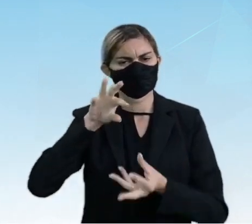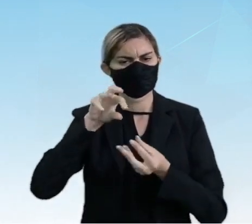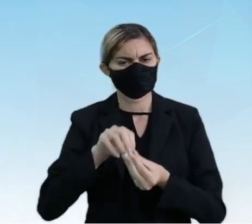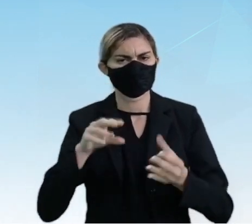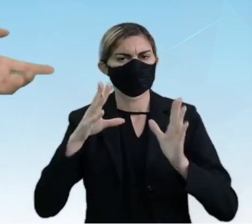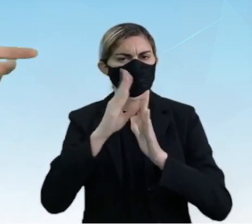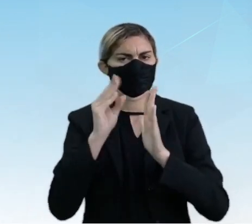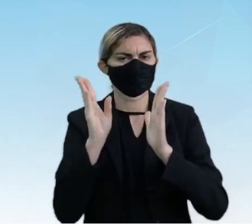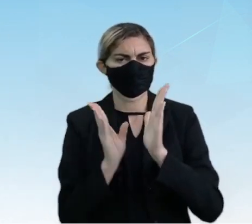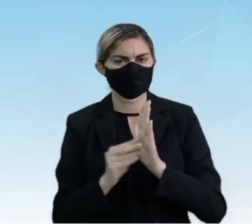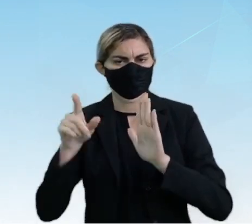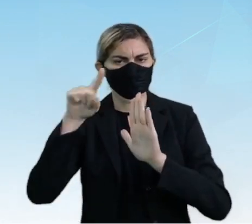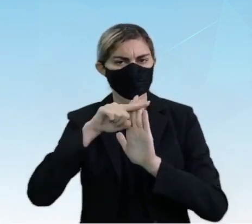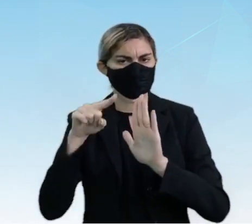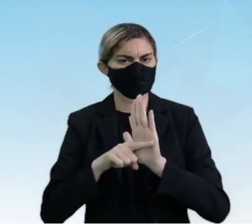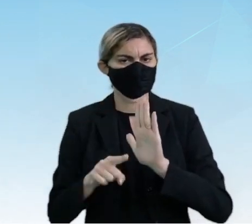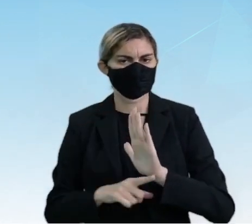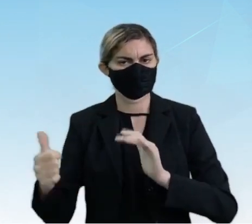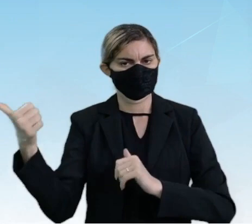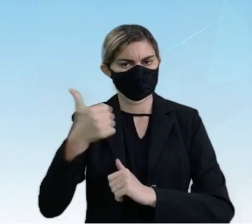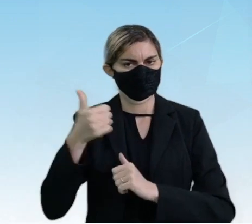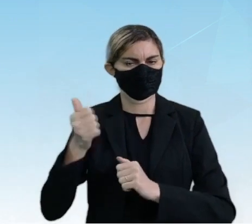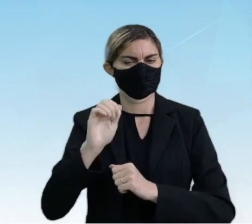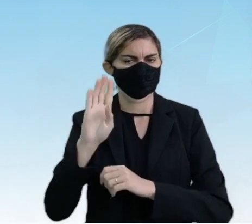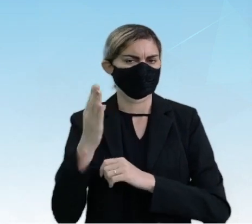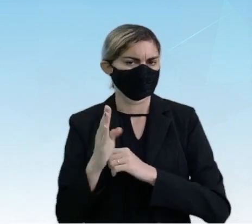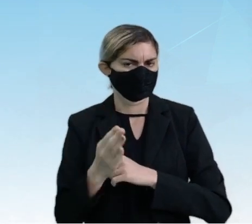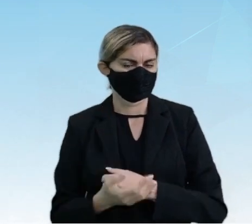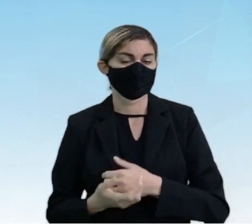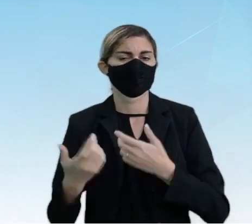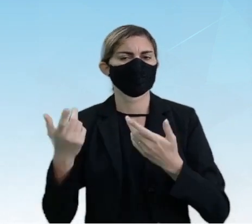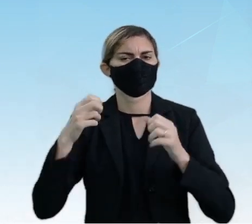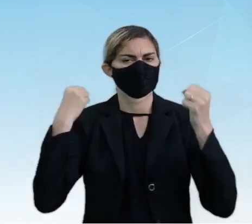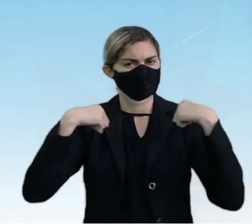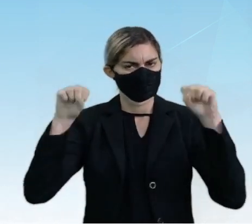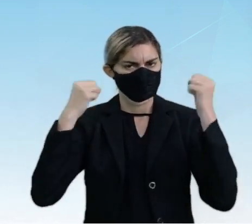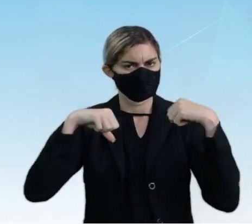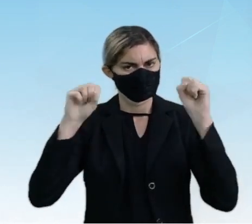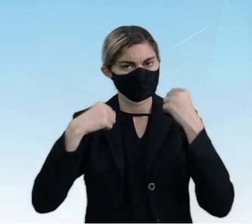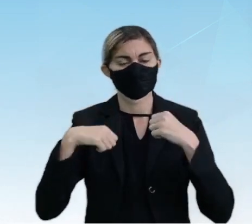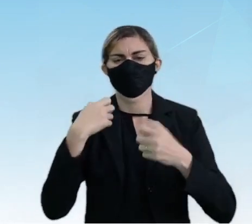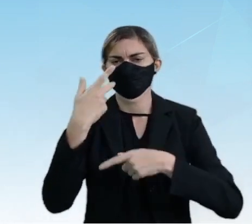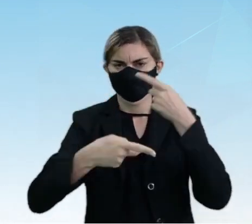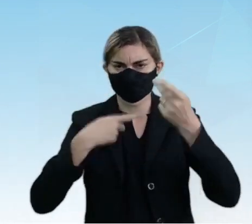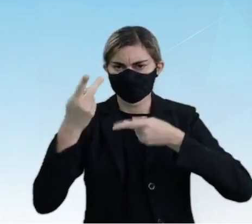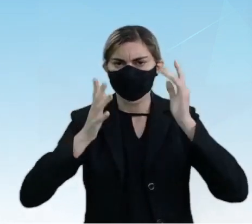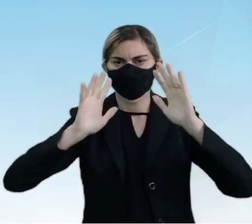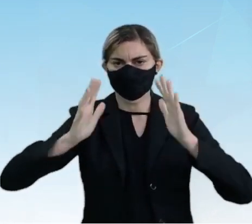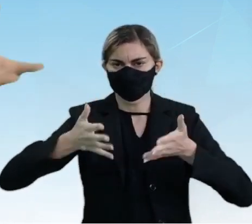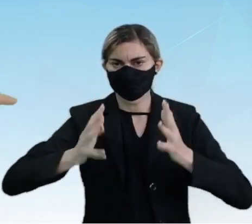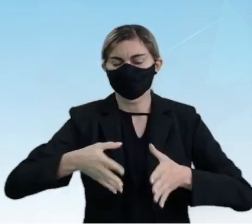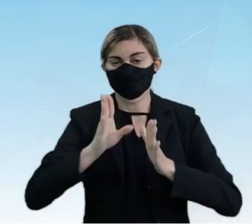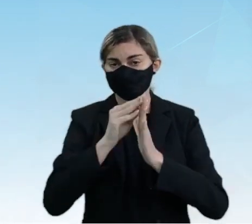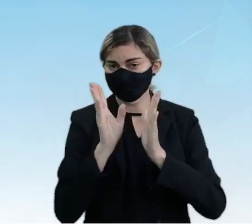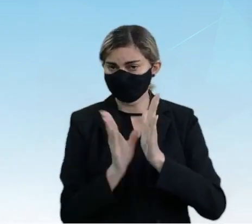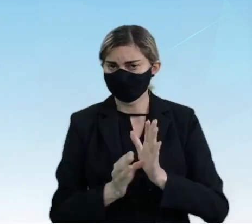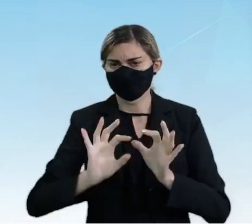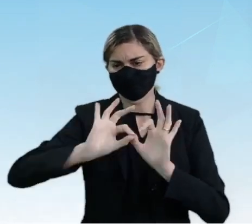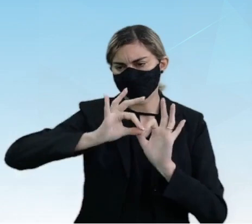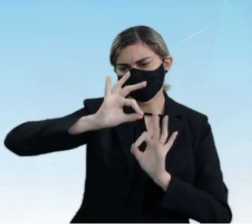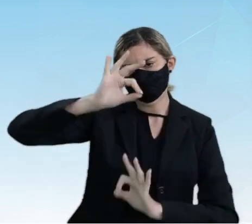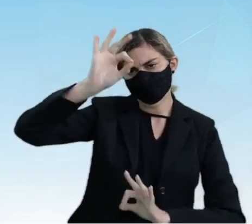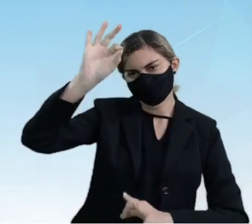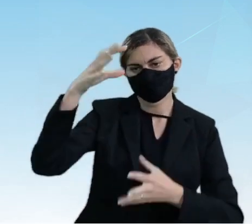todo o conteúdo programático desse primeiro bimestre aí, que foi o conteúdo de ginástica. Como a gente já vem falando, é um conteúdo bem denso, né? Tem